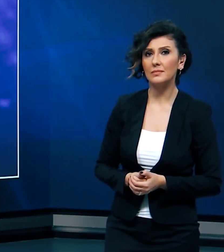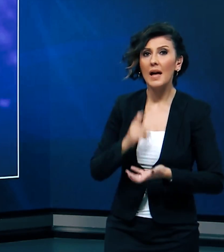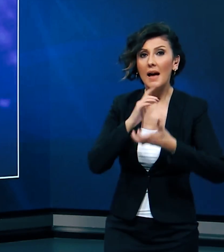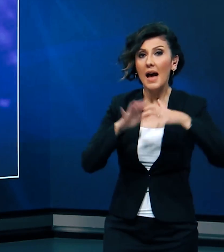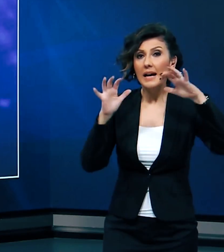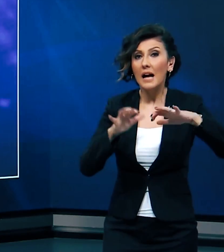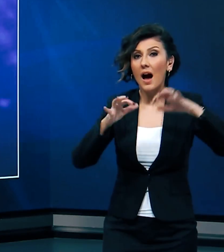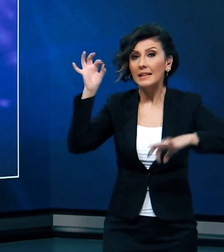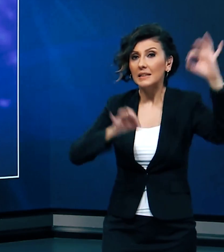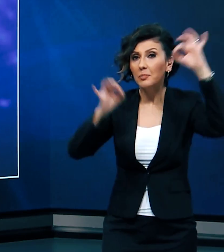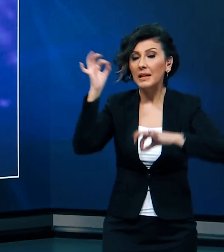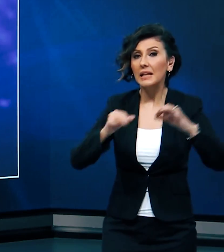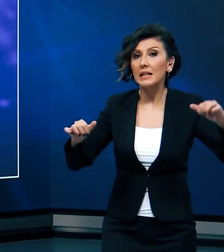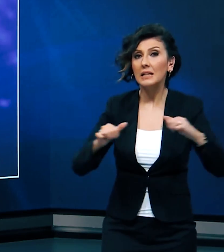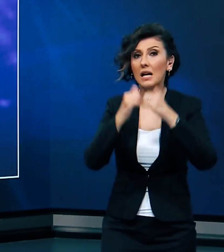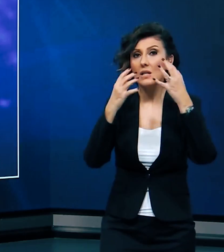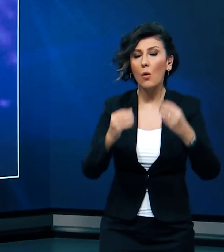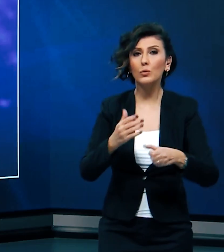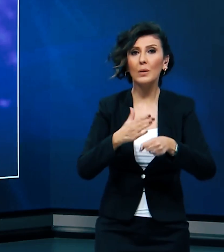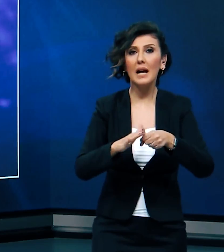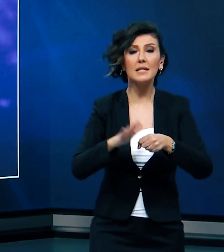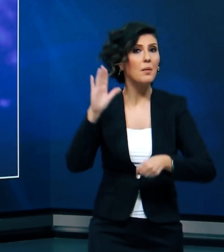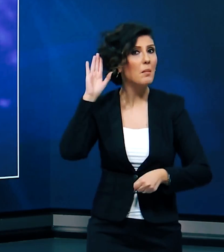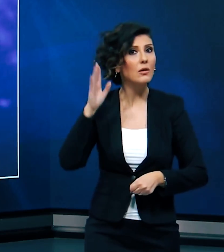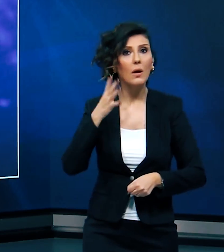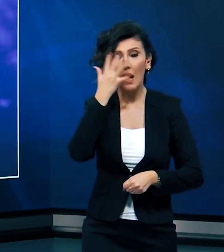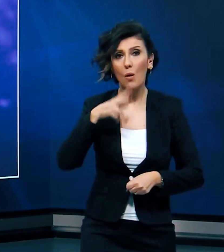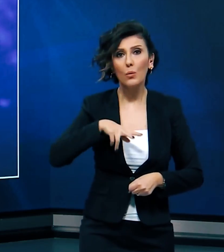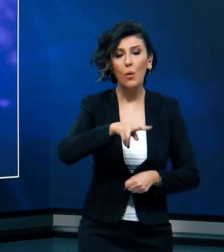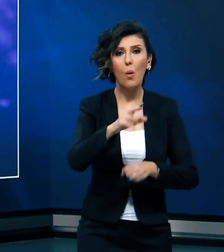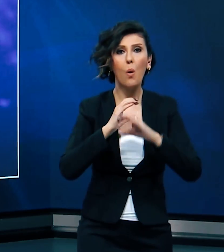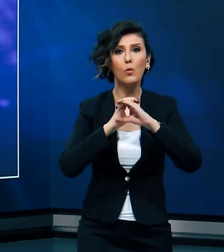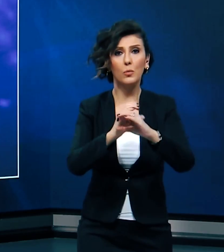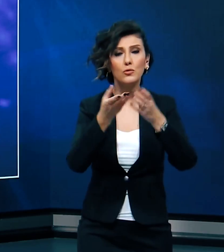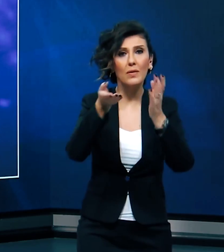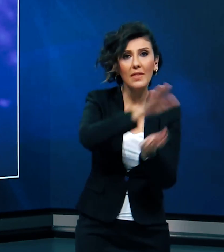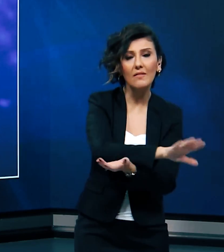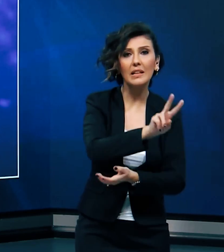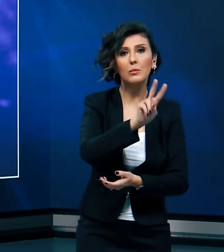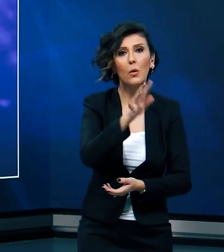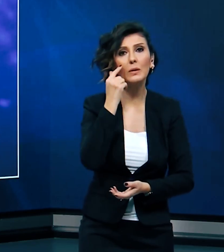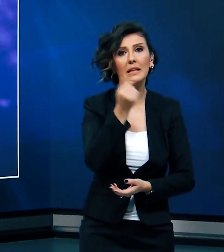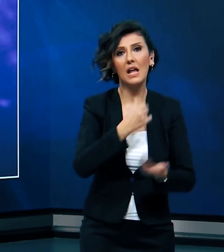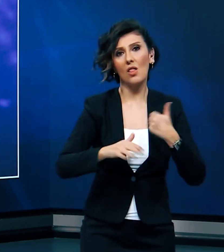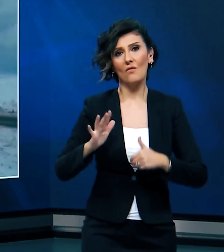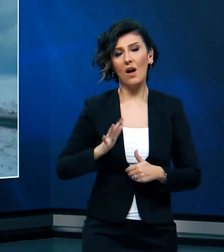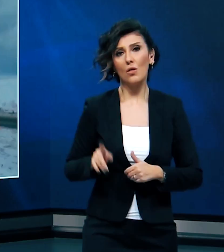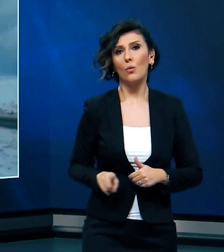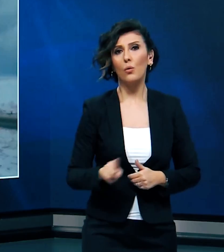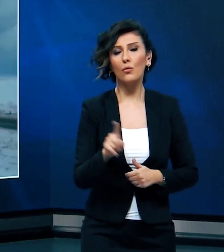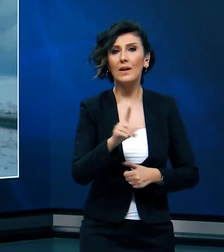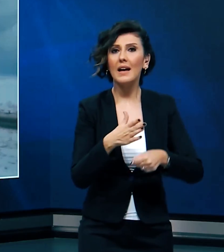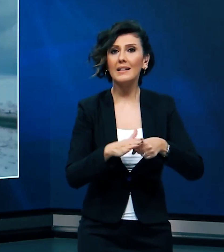Kar ve tipi kazaya yol açtı. Kayseri-Malatya karayolunda otobüs devrildi. 24 kişi yaralandı.